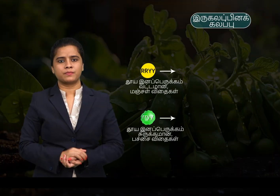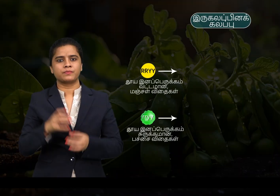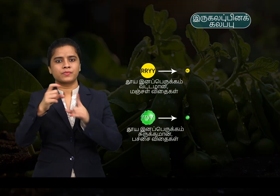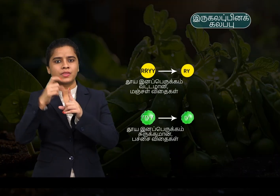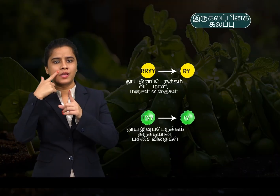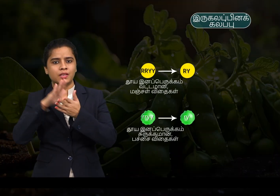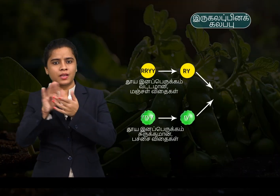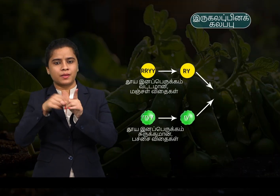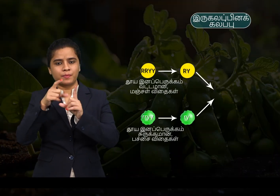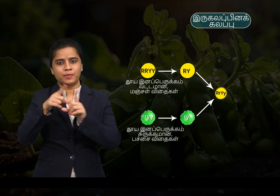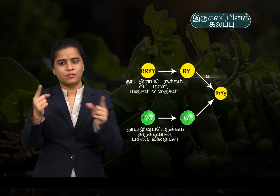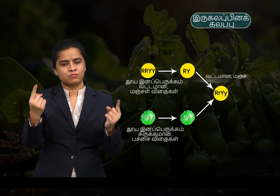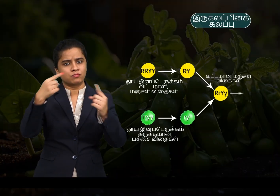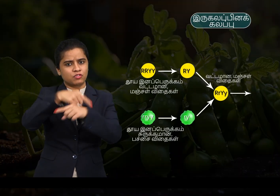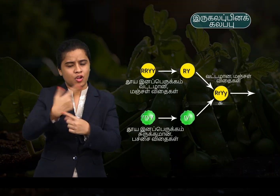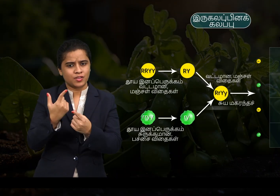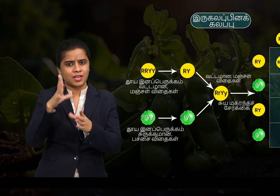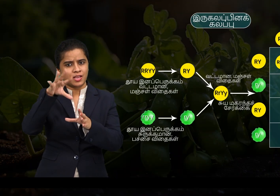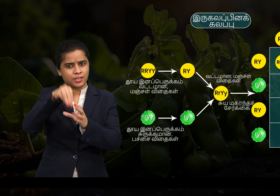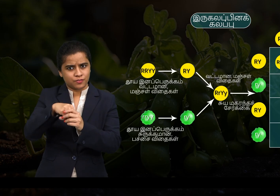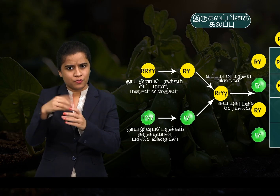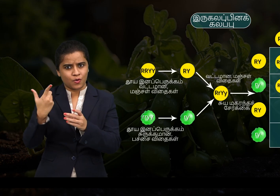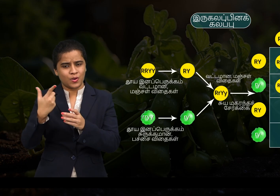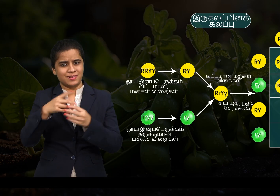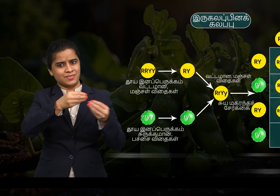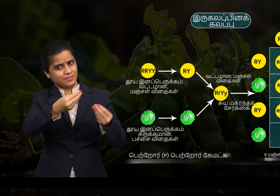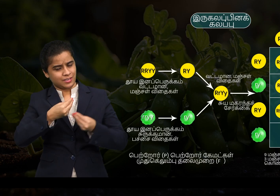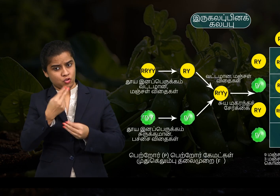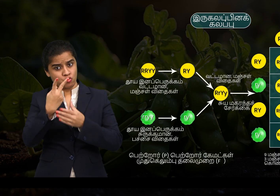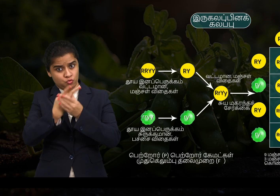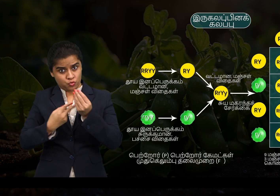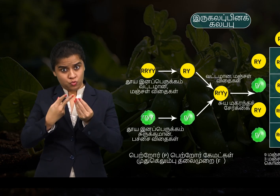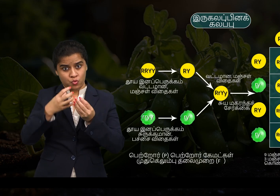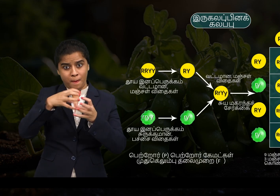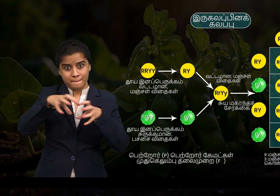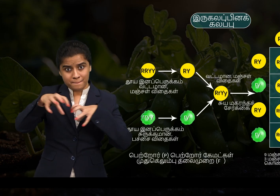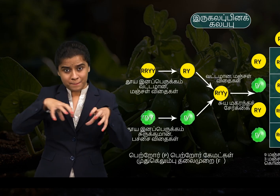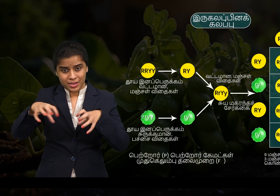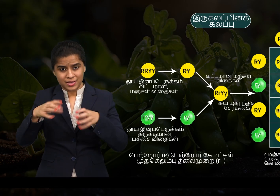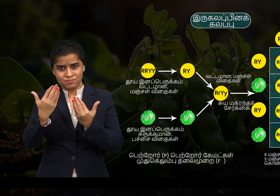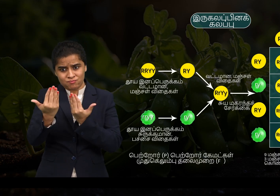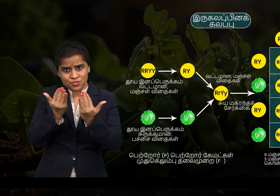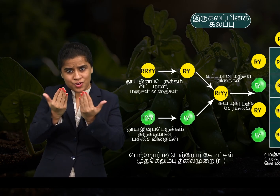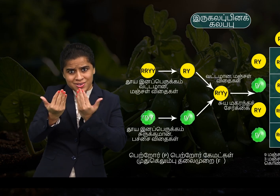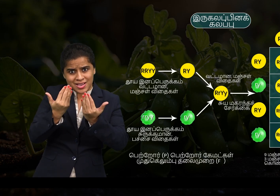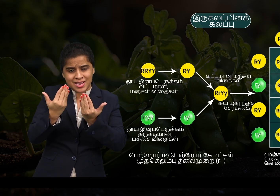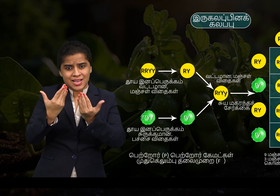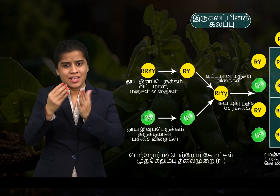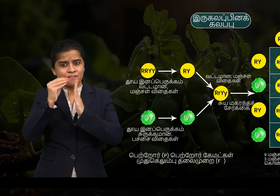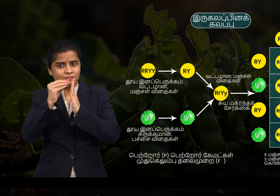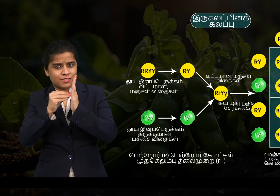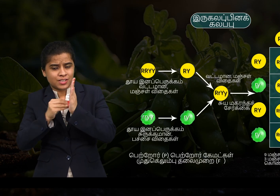இரட்டை பண்பு கலப்பு குறுக்கு ஒரே நேரத்தில் 2 ஜோடி மாறுபட்ட பண்புகளின் பரம்பரையை